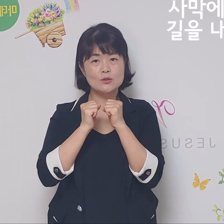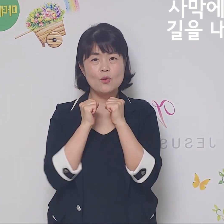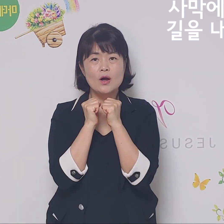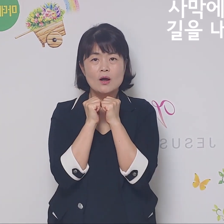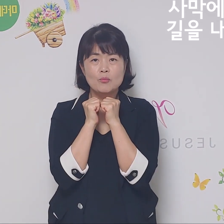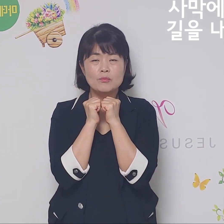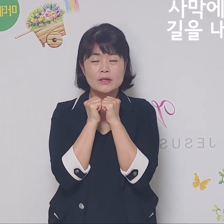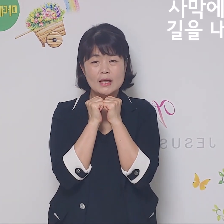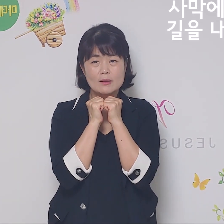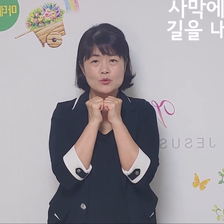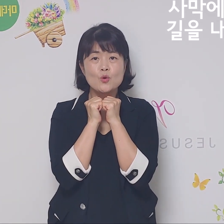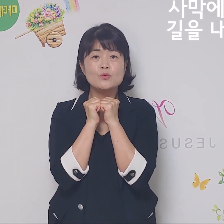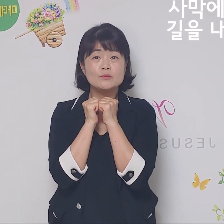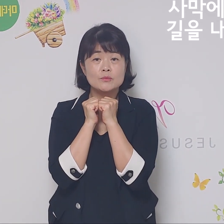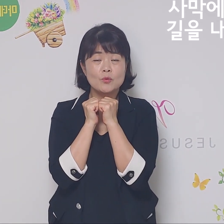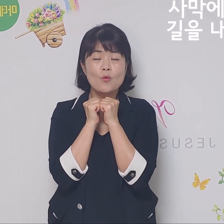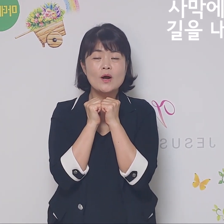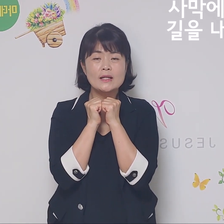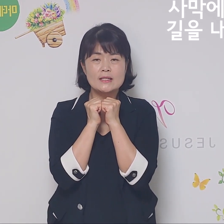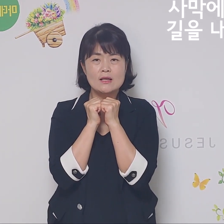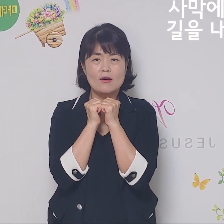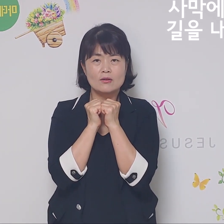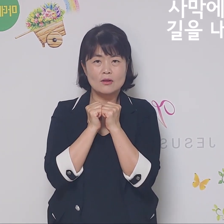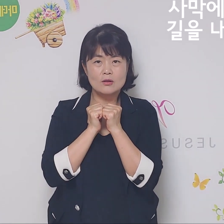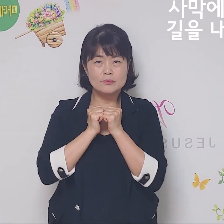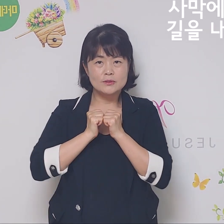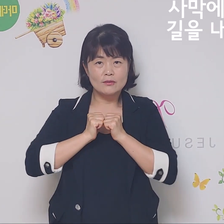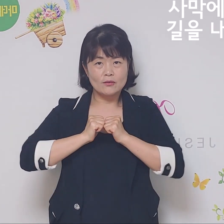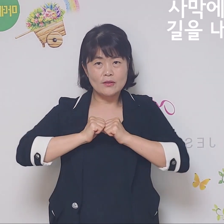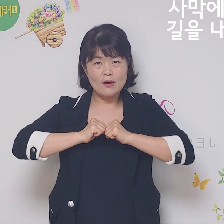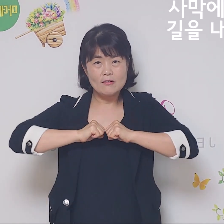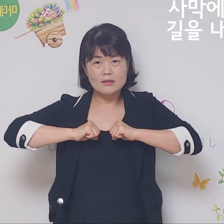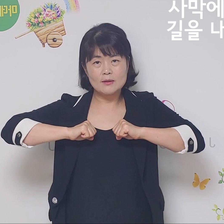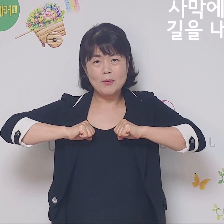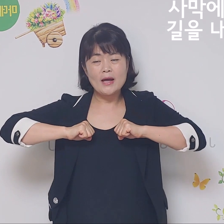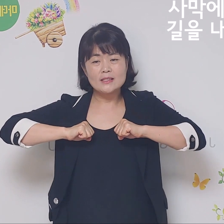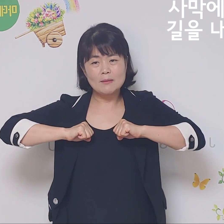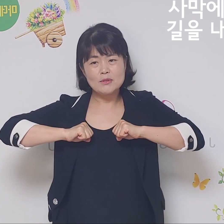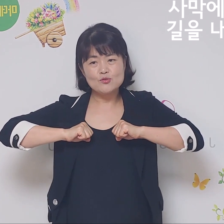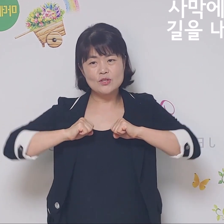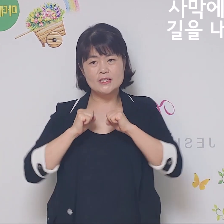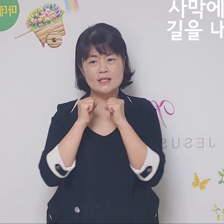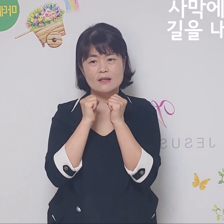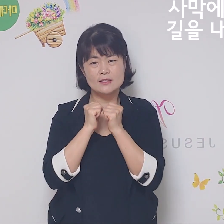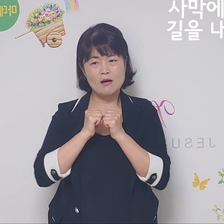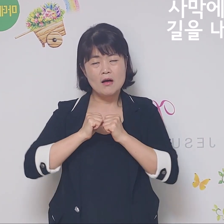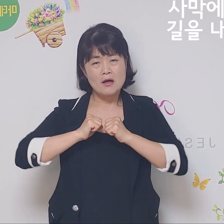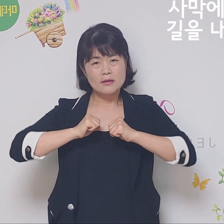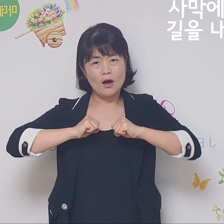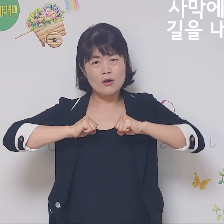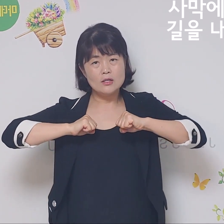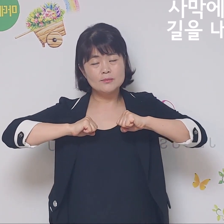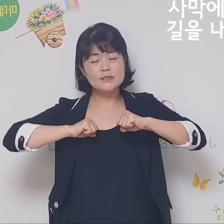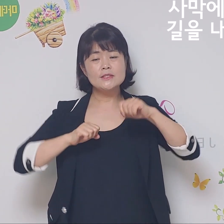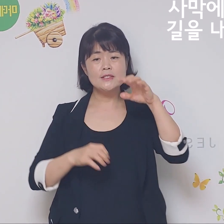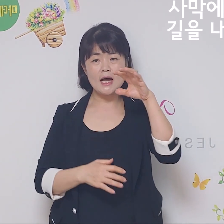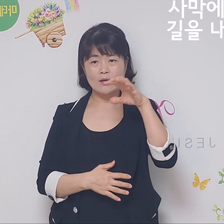쥐고 이렇게 좁은 공간에서 넓은 건 어때요? 이렇게 팔을 다 필 수가 있잖아요. 그래서 넓은